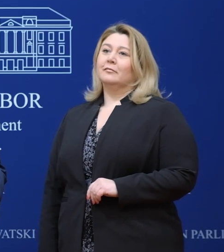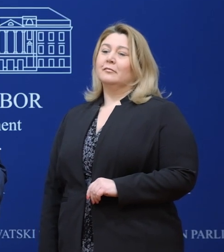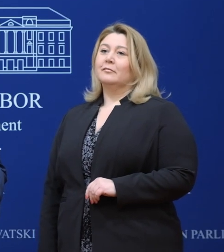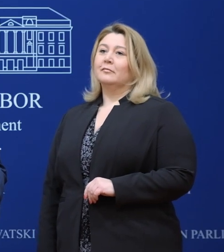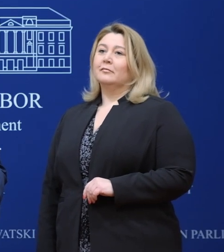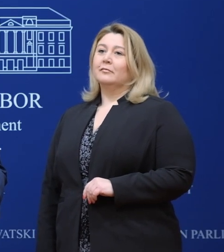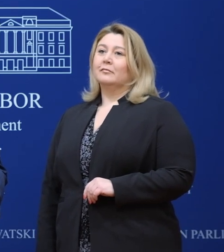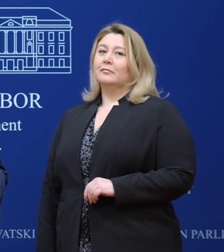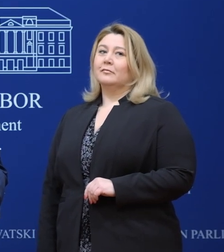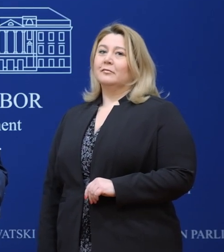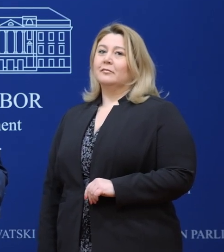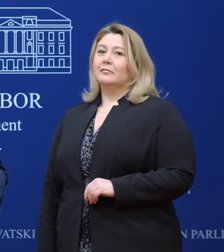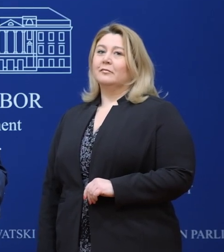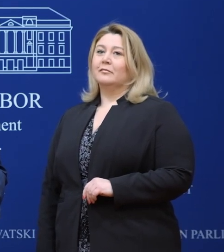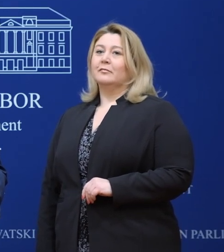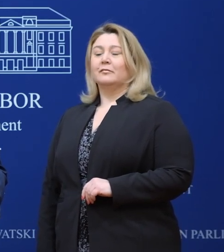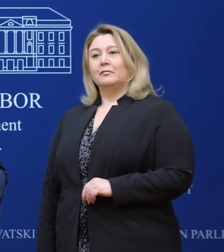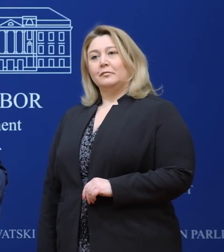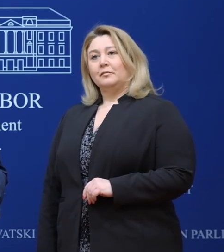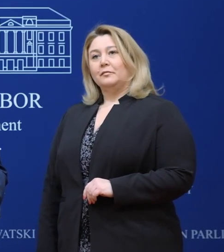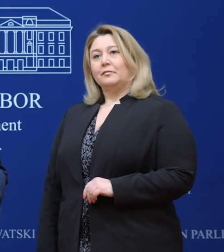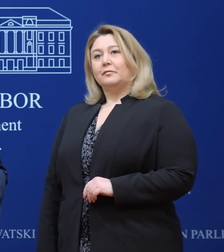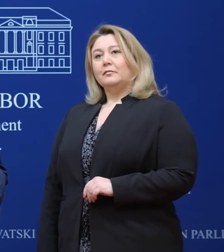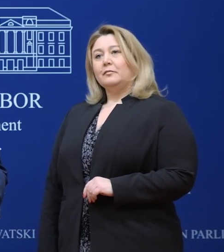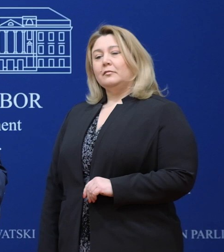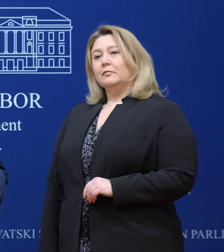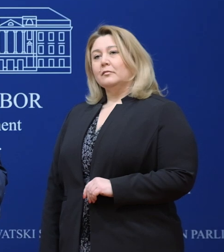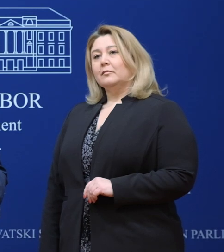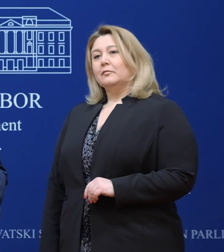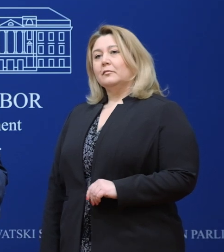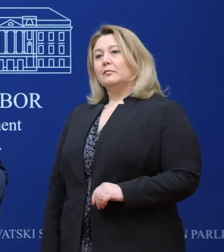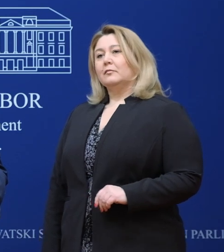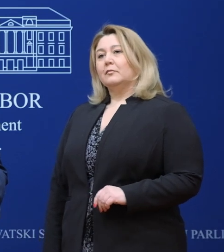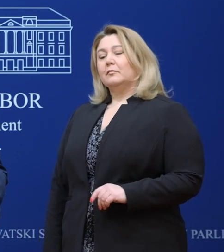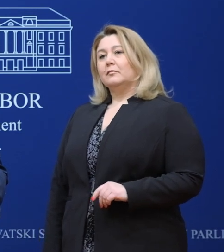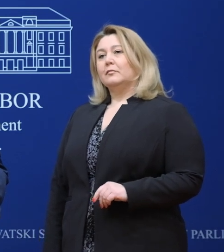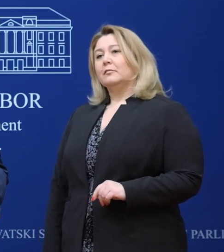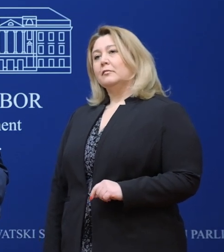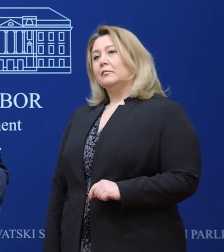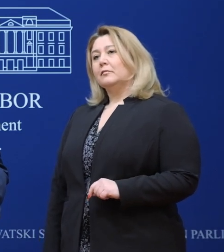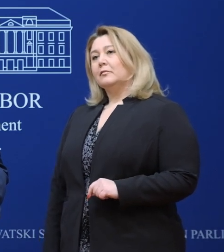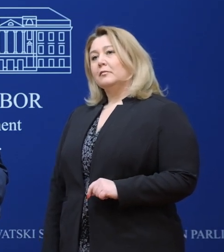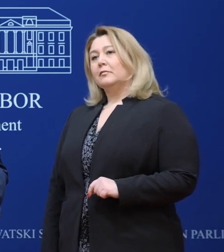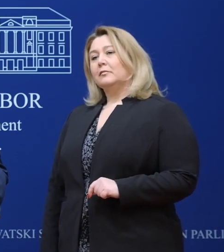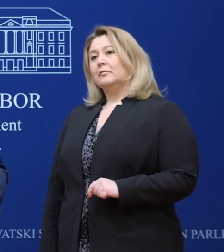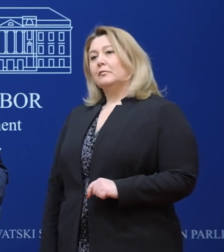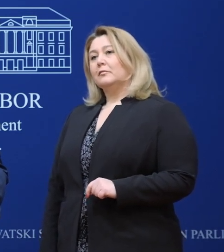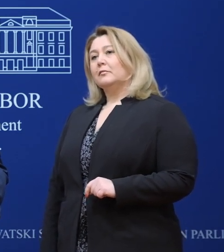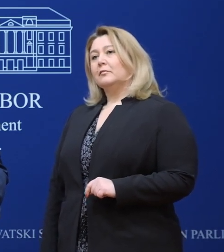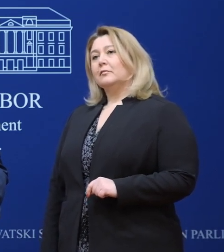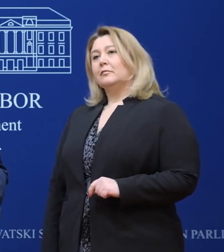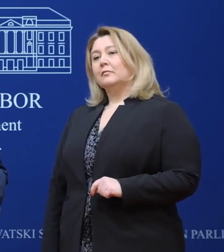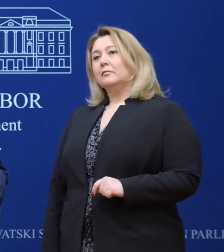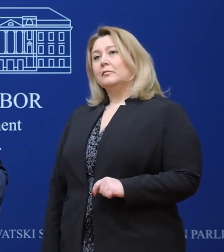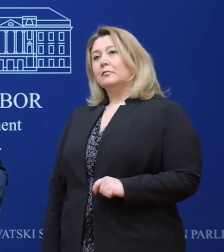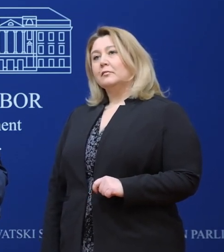pozicija. To je upravo izglasavanje povjerenja članovima vlade, uključivo dakle i premijera, i kod izglasavanja proračuna.